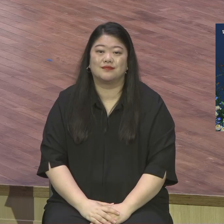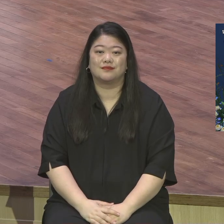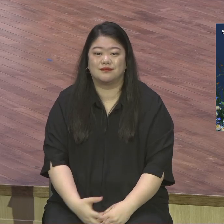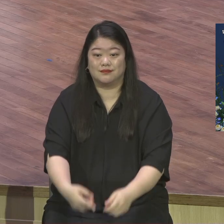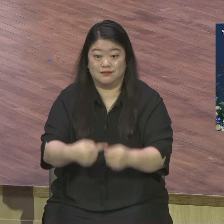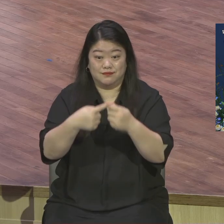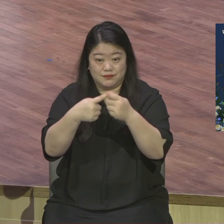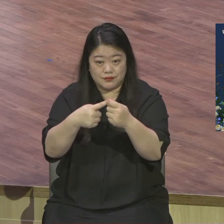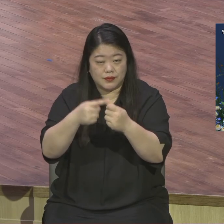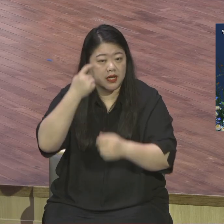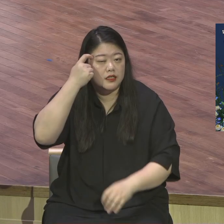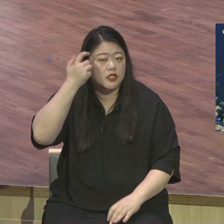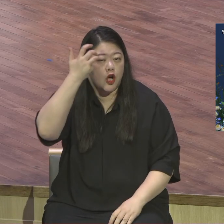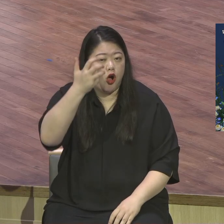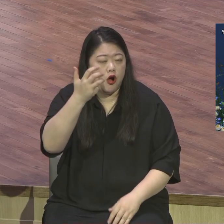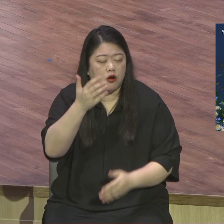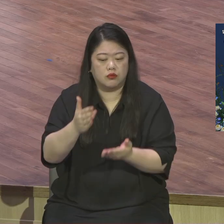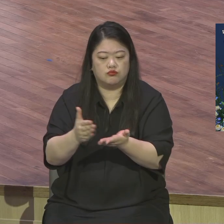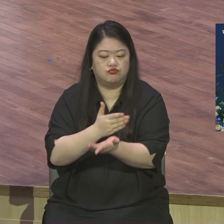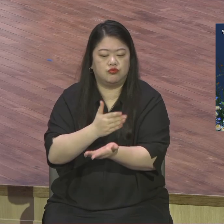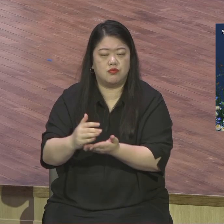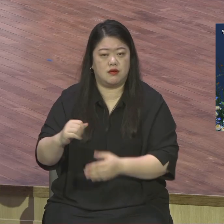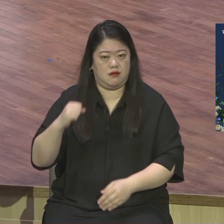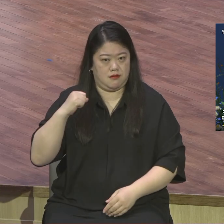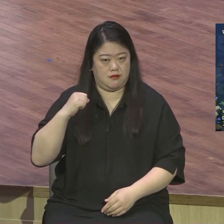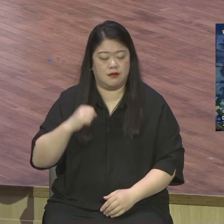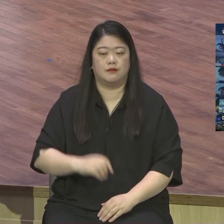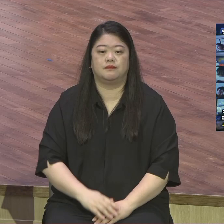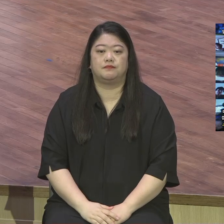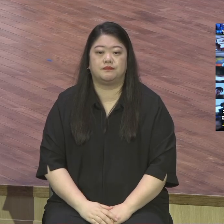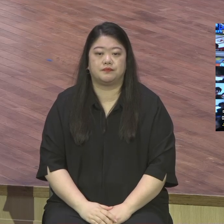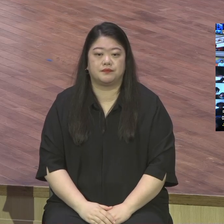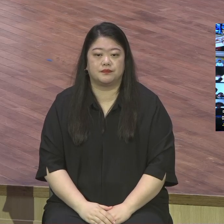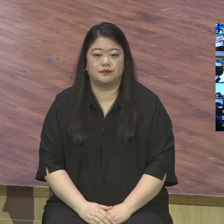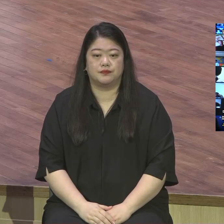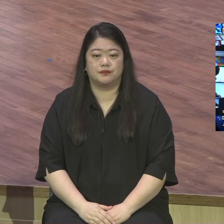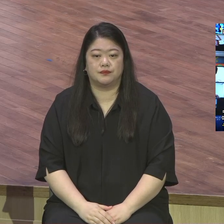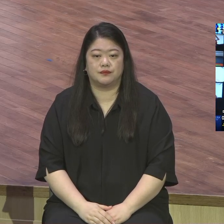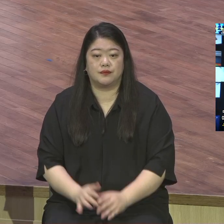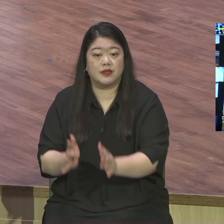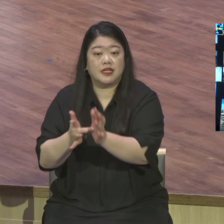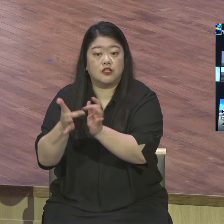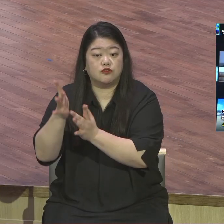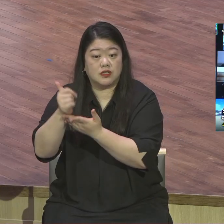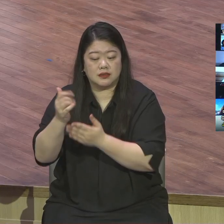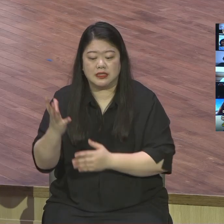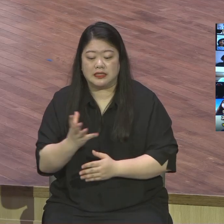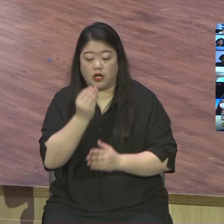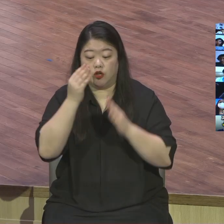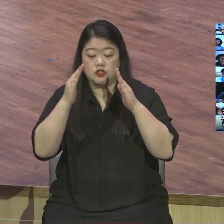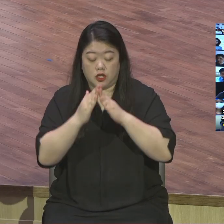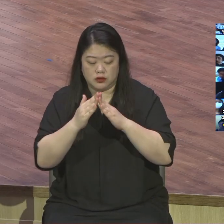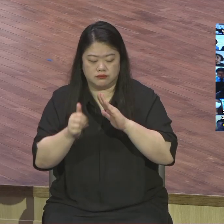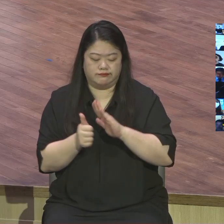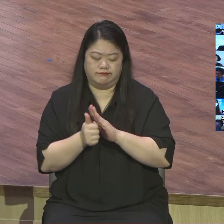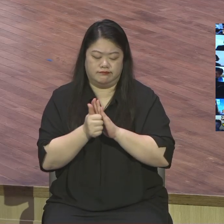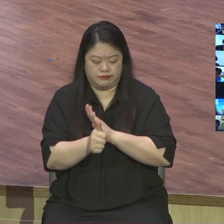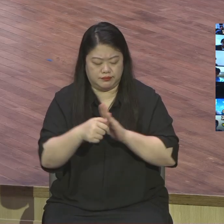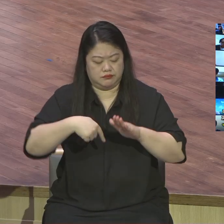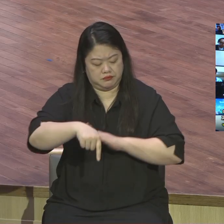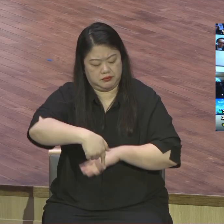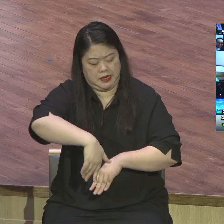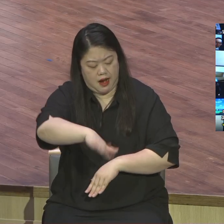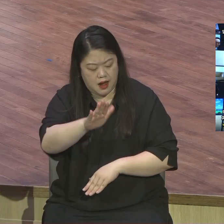첫째로 영적 분비력입니다. 1절로 2절봅니다. 예수께서 성경에서 나와서 가실 때의 제자들이